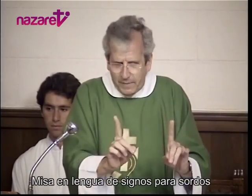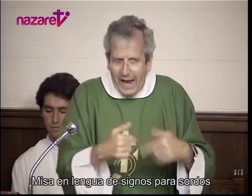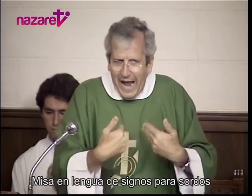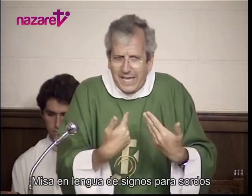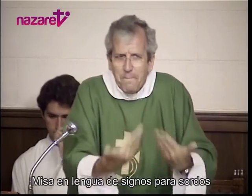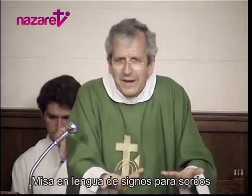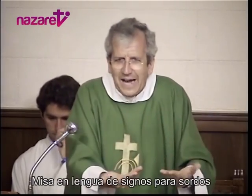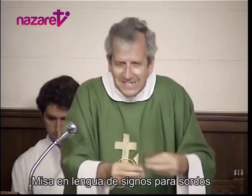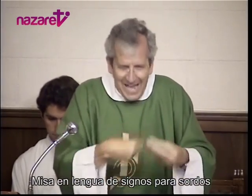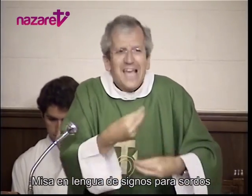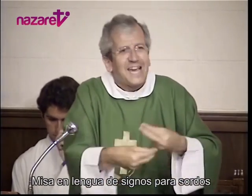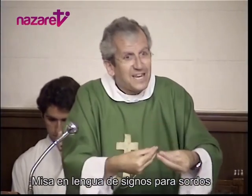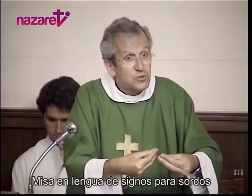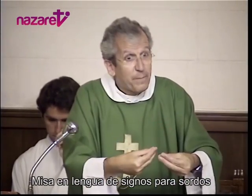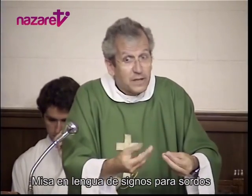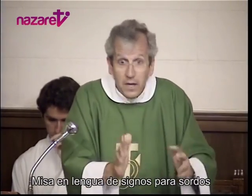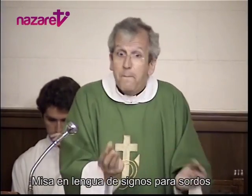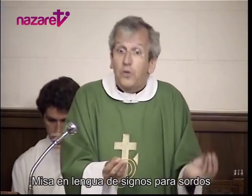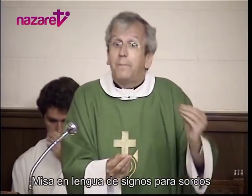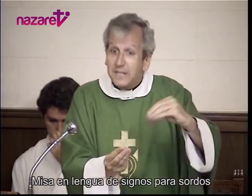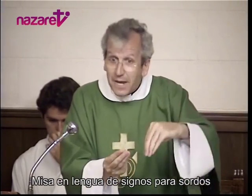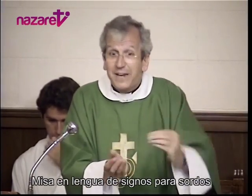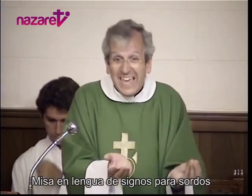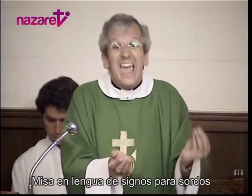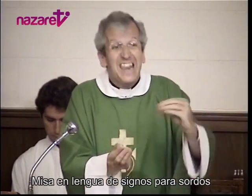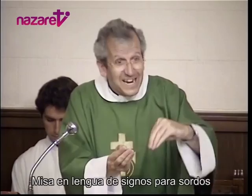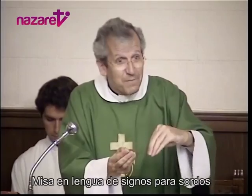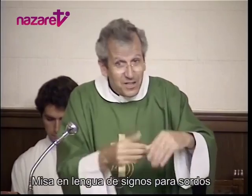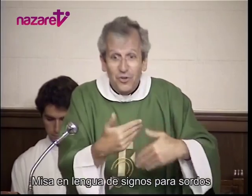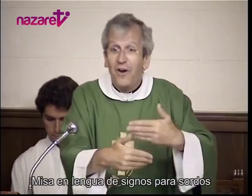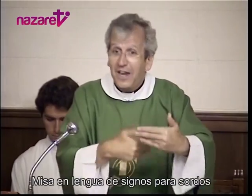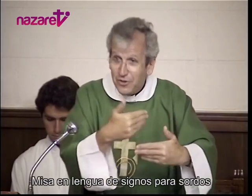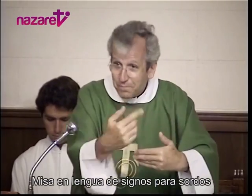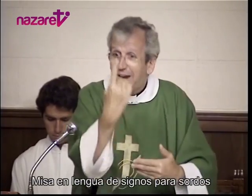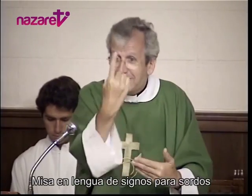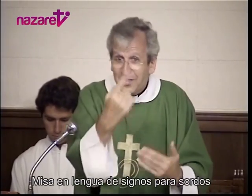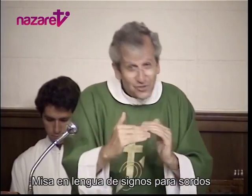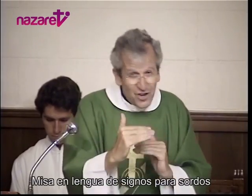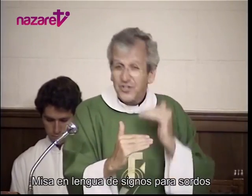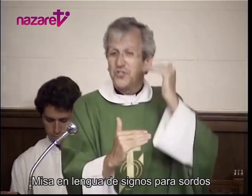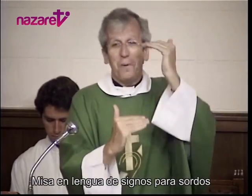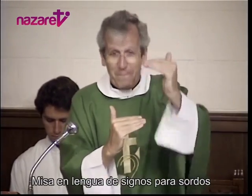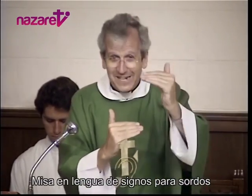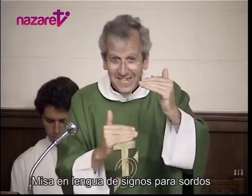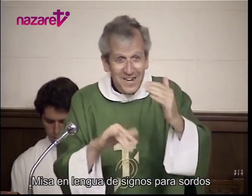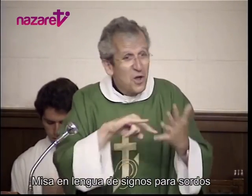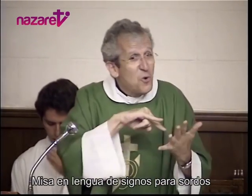hay que implicarse, hay que hacer nuestra parte, pero también saber que el incremento y los planes de Dios sobrepasan